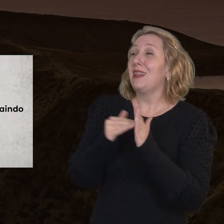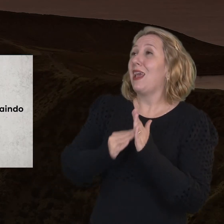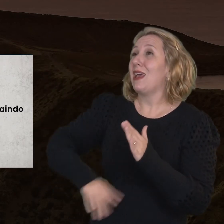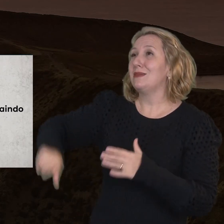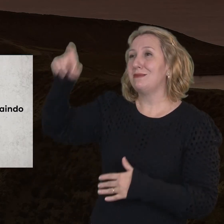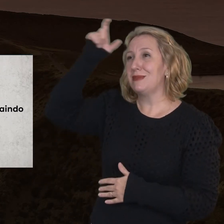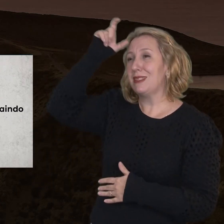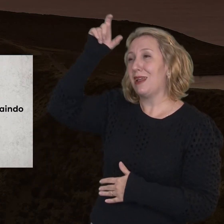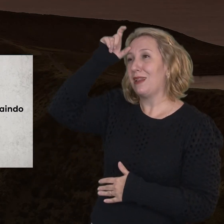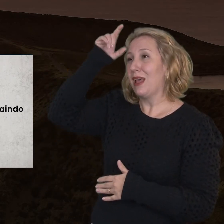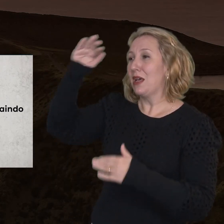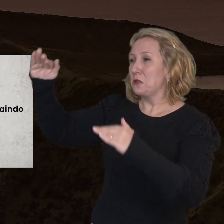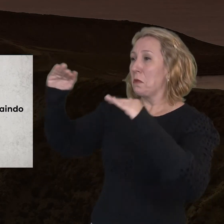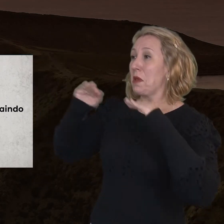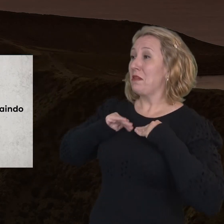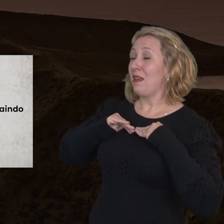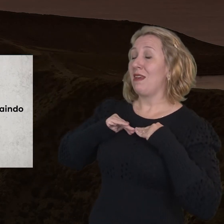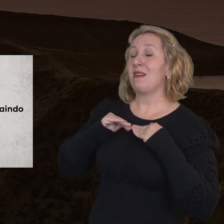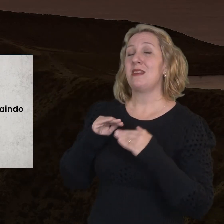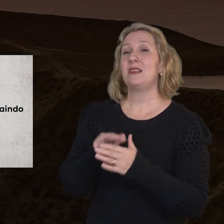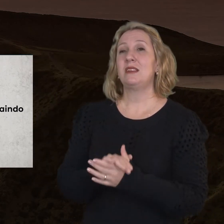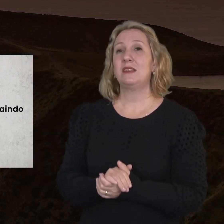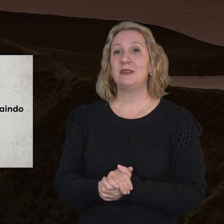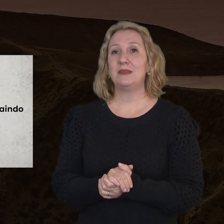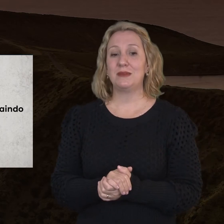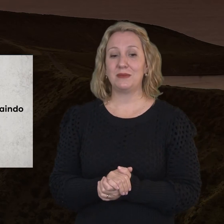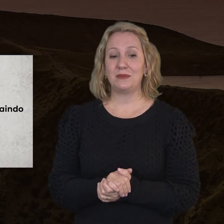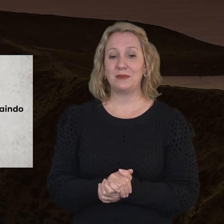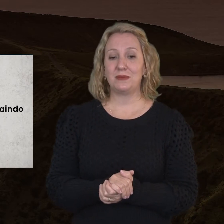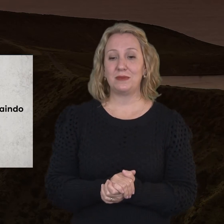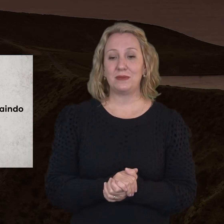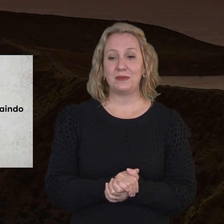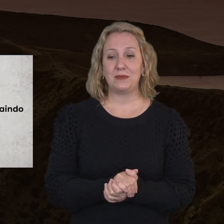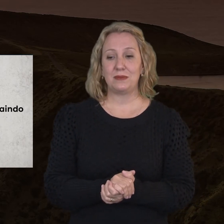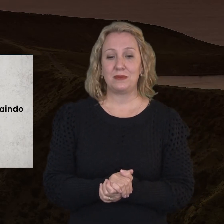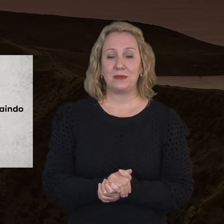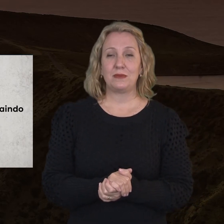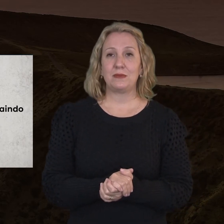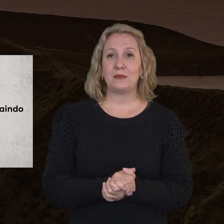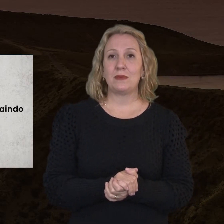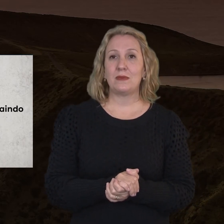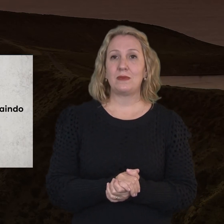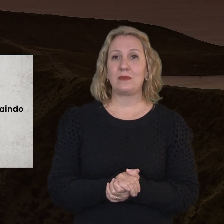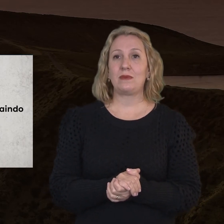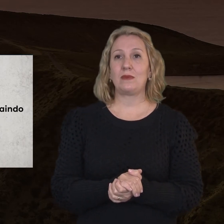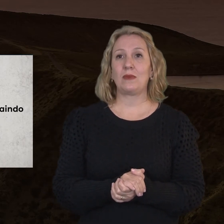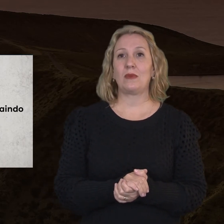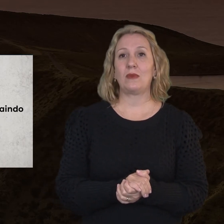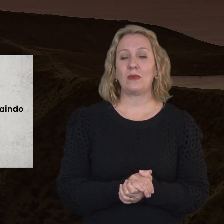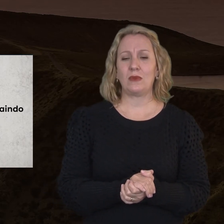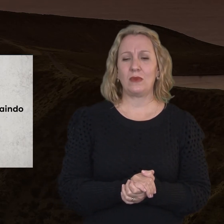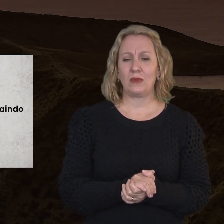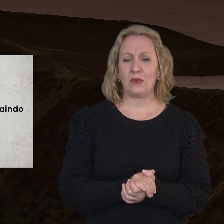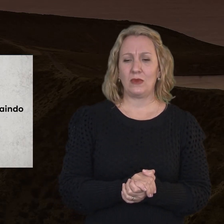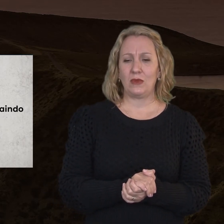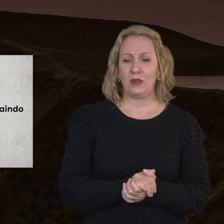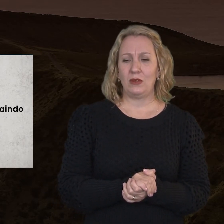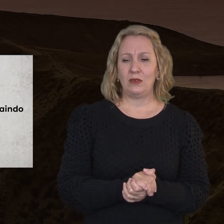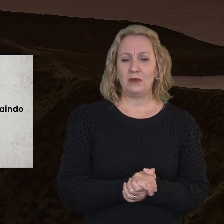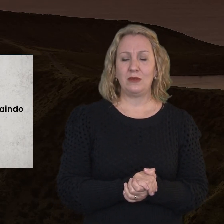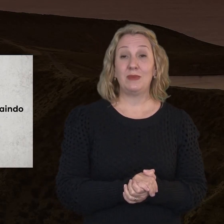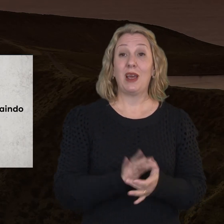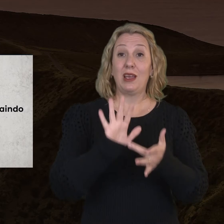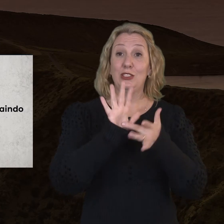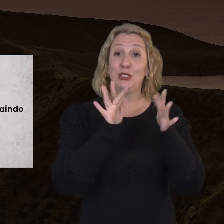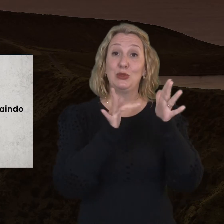do céu como um relâmpago agora eu tô falando de 2 versículo no outro contexto com 70 enviados a execução da sentença